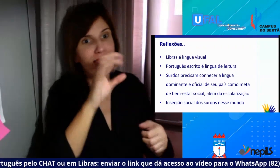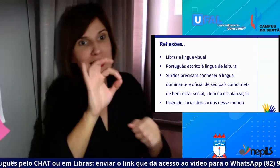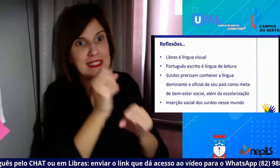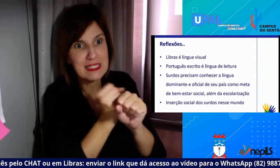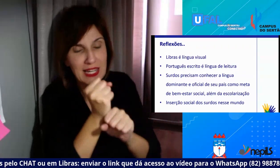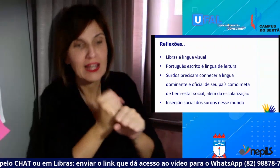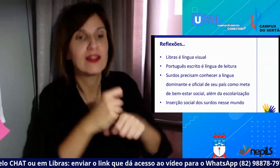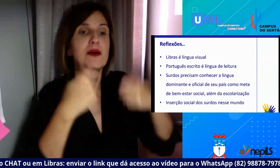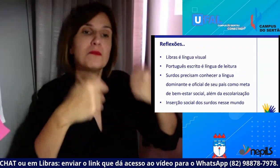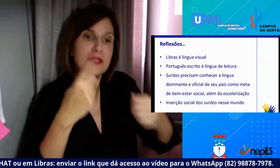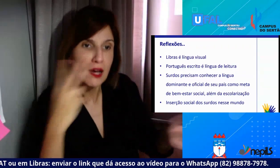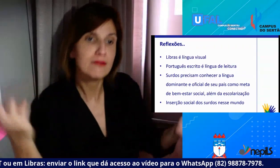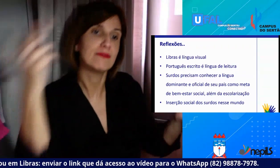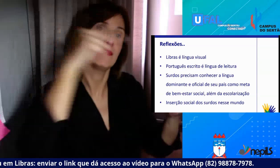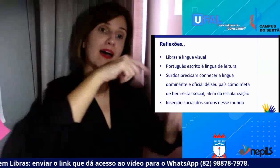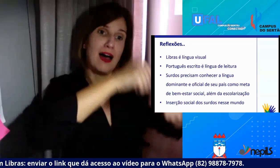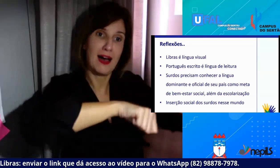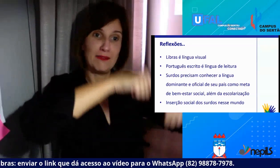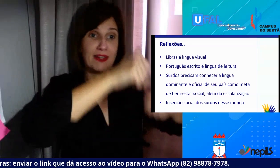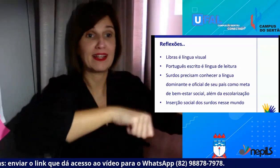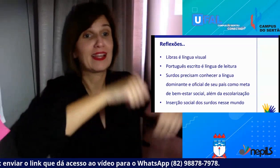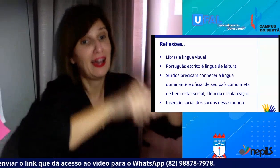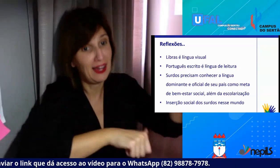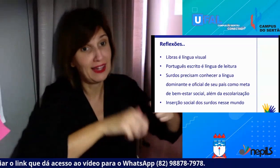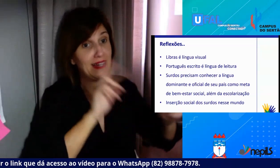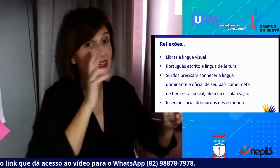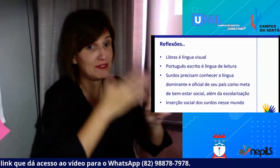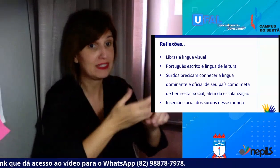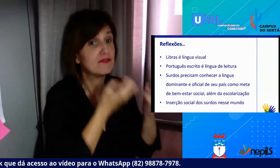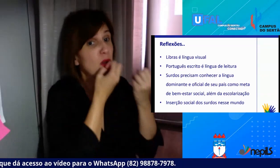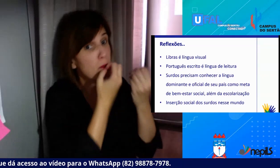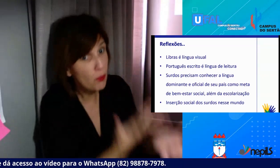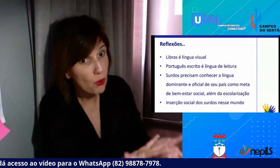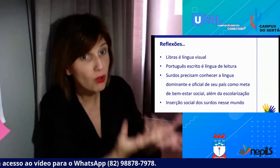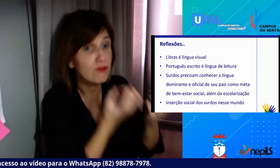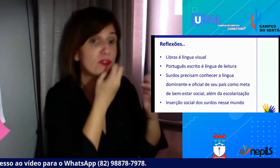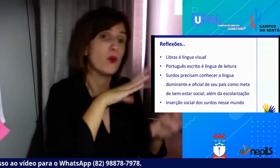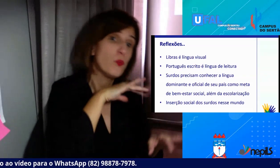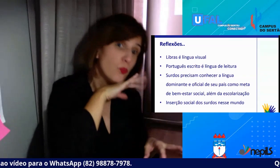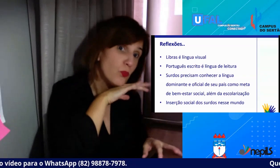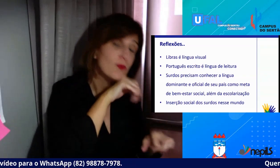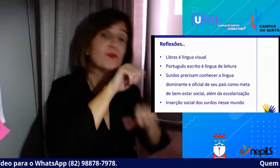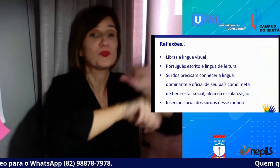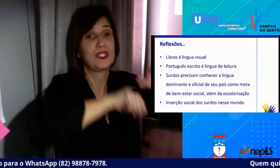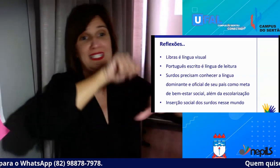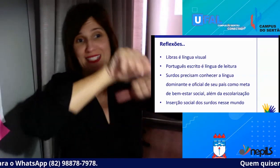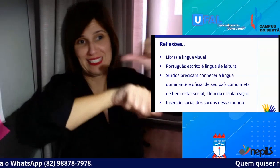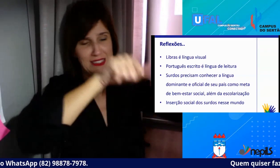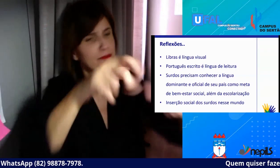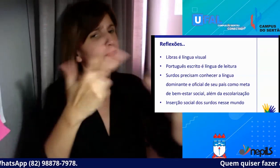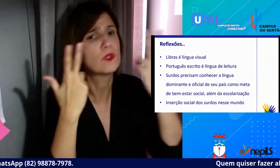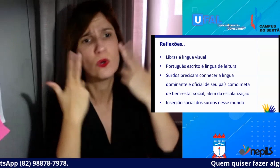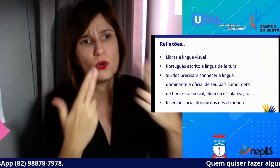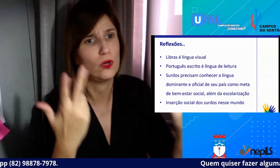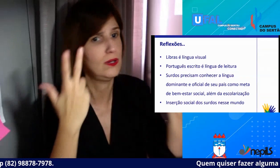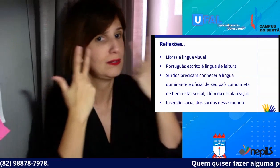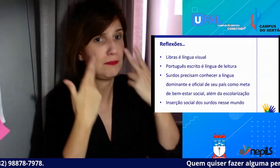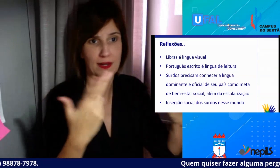que elaboramos pode levar 5, 10 anos para se efetivar dentro das escolas, críticas